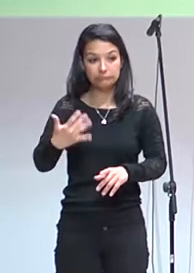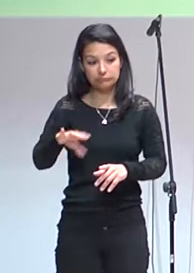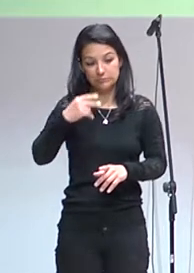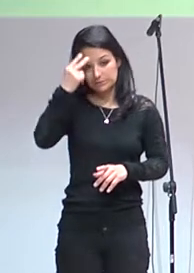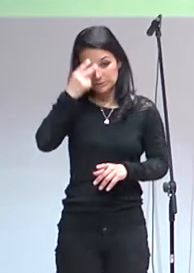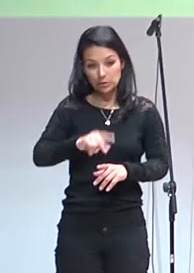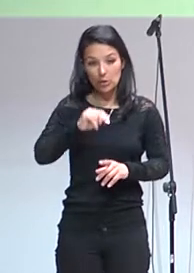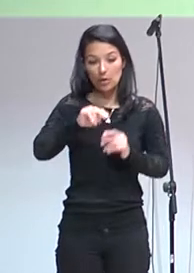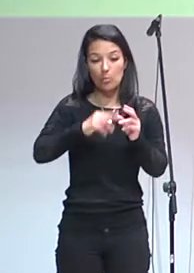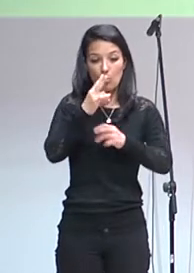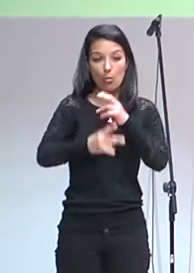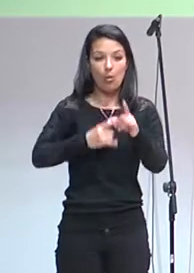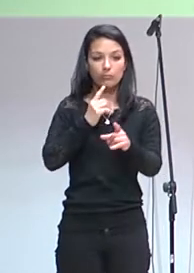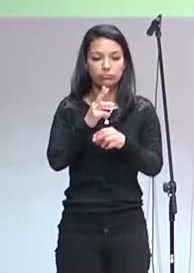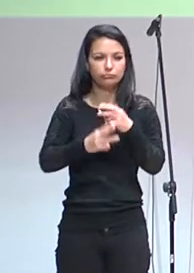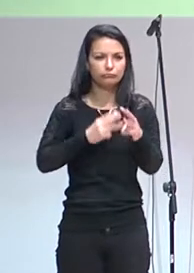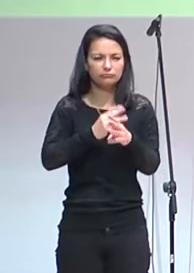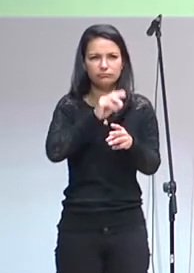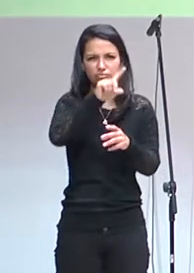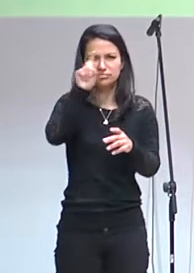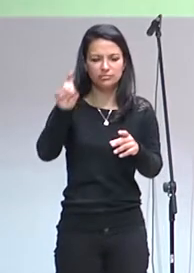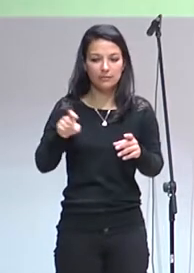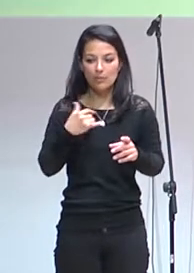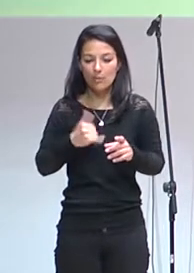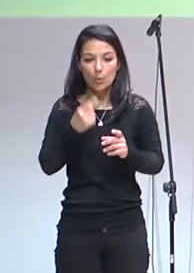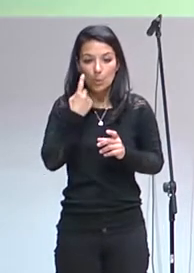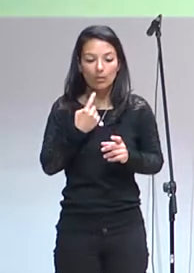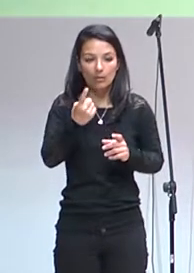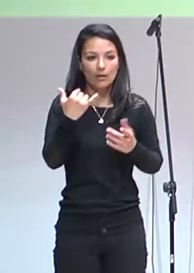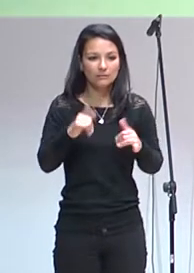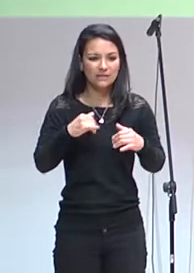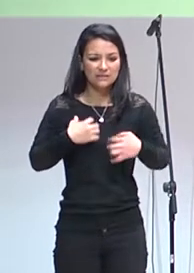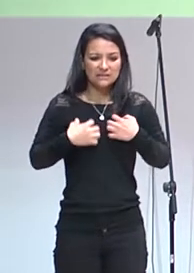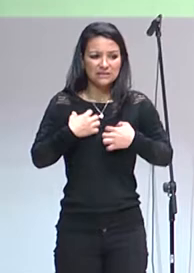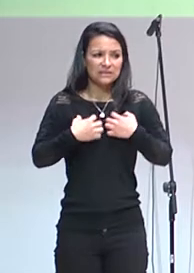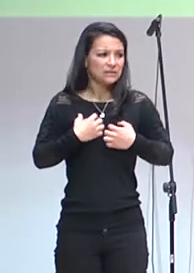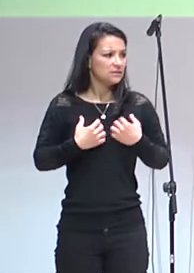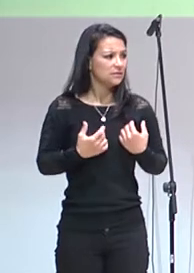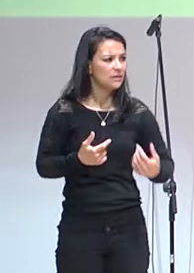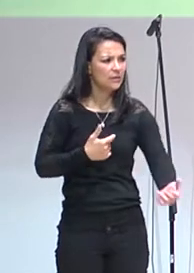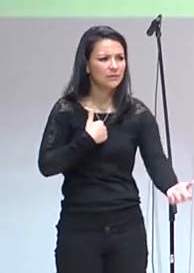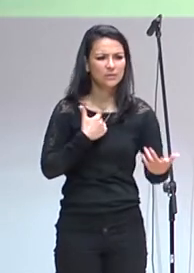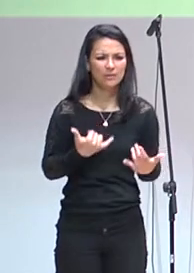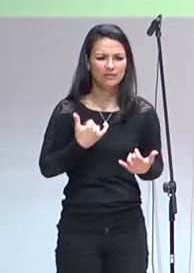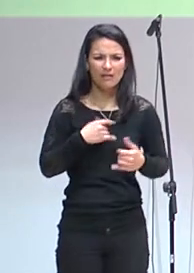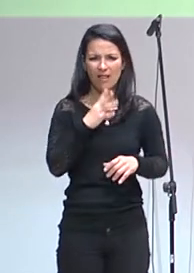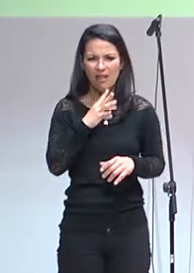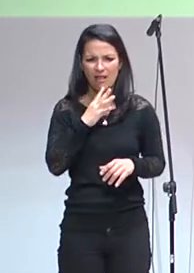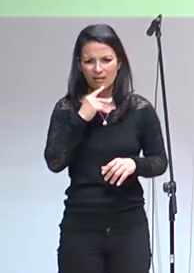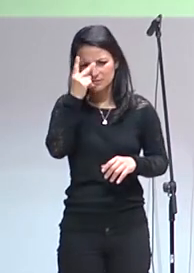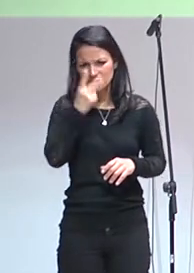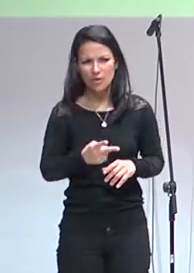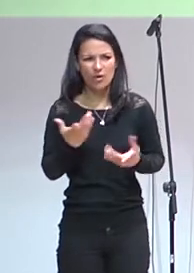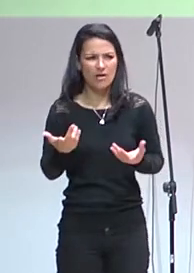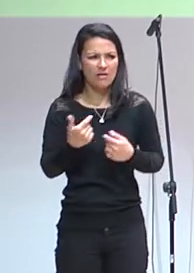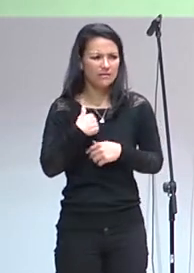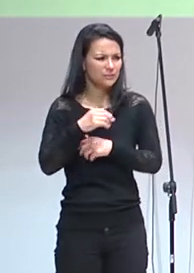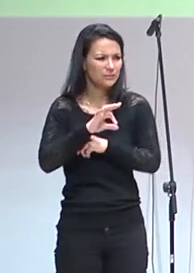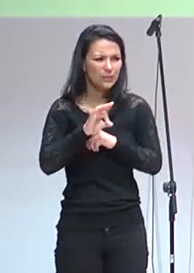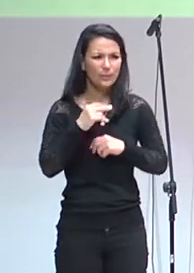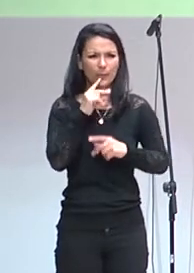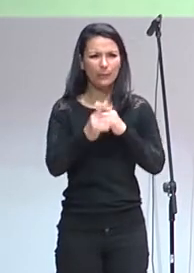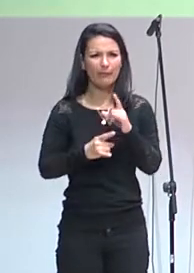mundo, un día le dio la crisis, ¿no? Existencial, decir, bueno, yo ando hablando de la historia, ¿no?